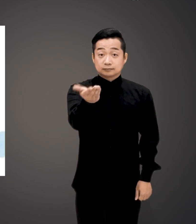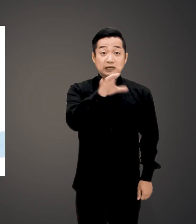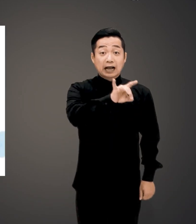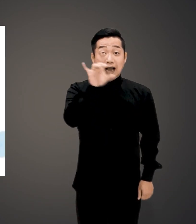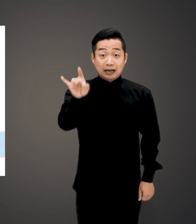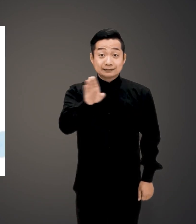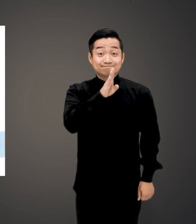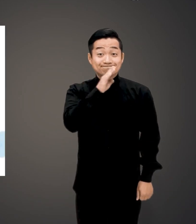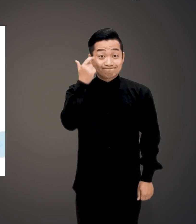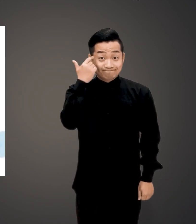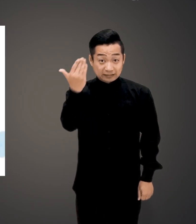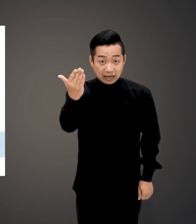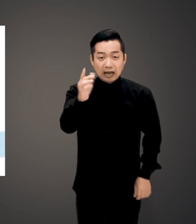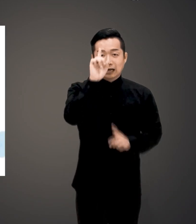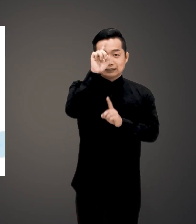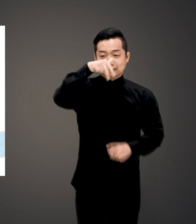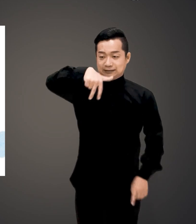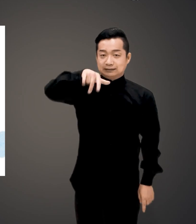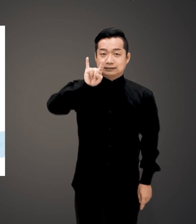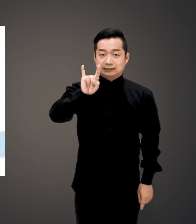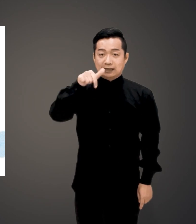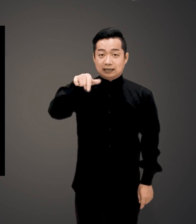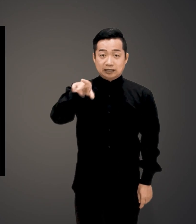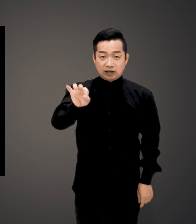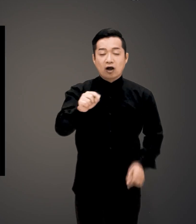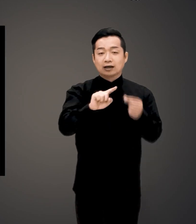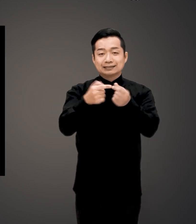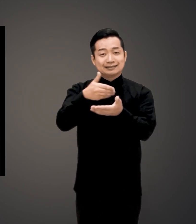너도 가끔 그렇지. 이재경 글 그림.